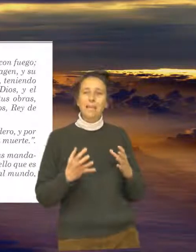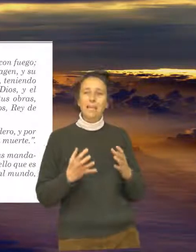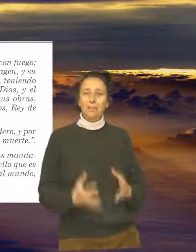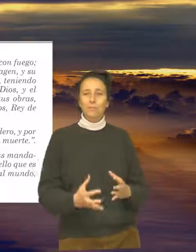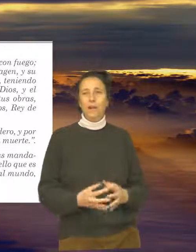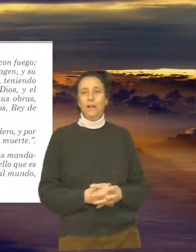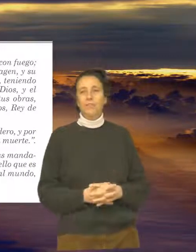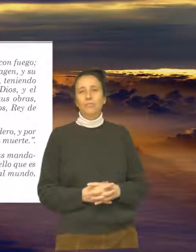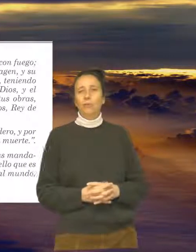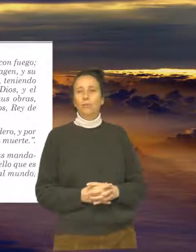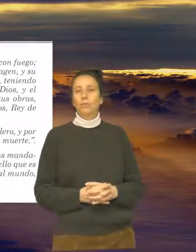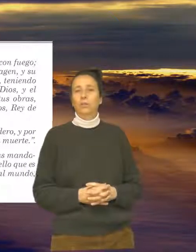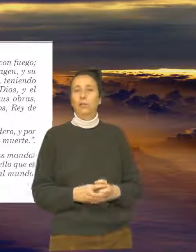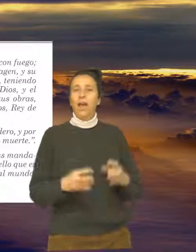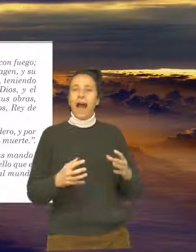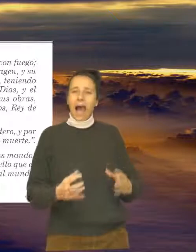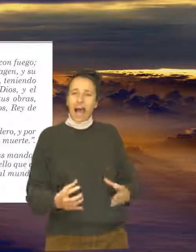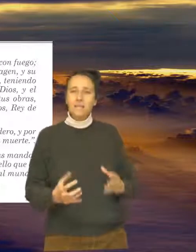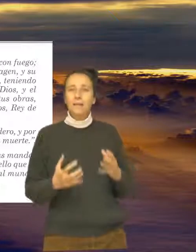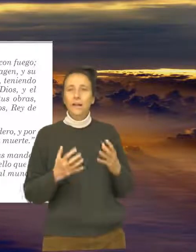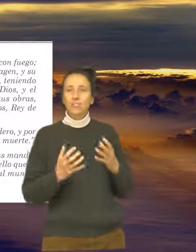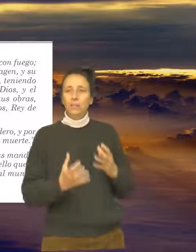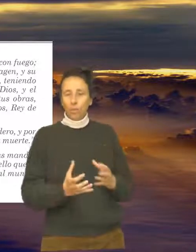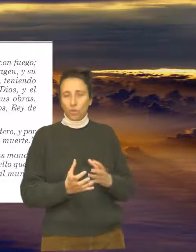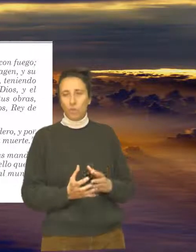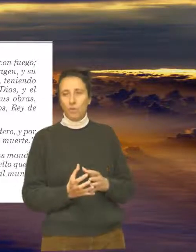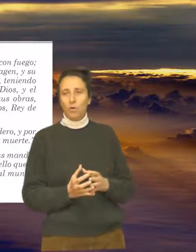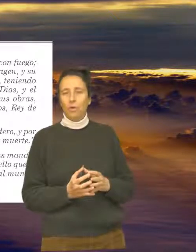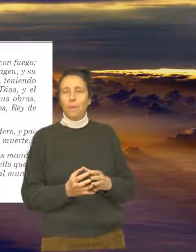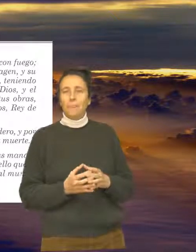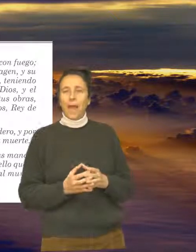han tenido una relación con Dios, han